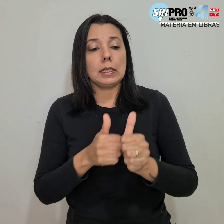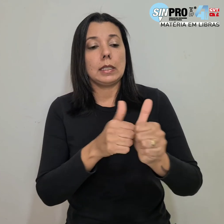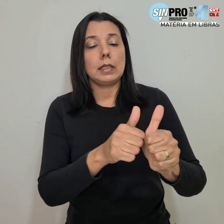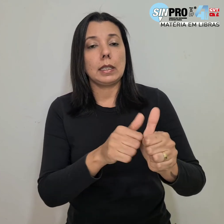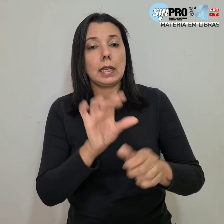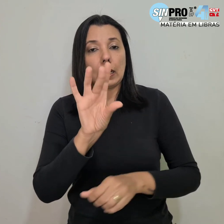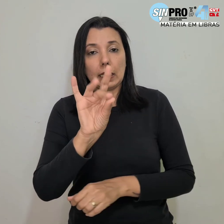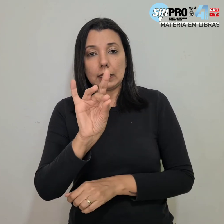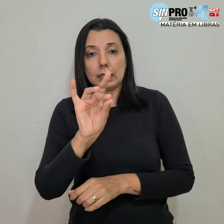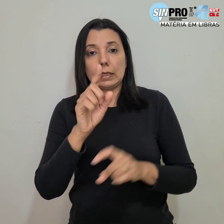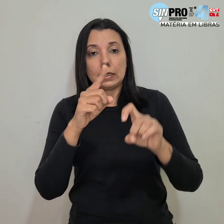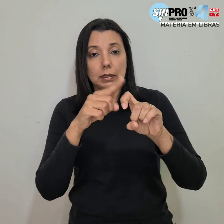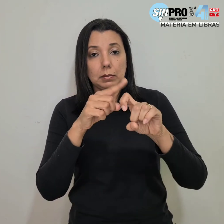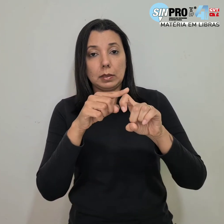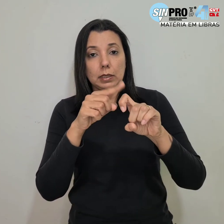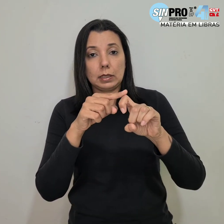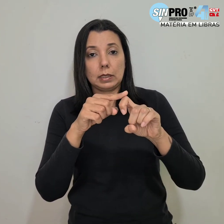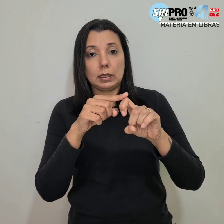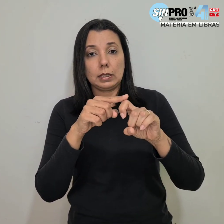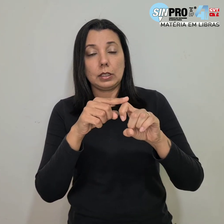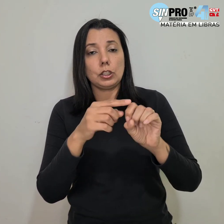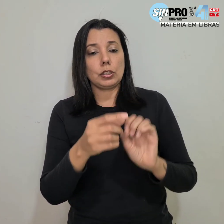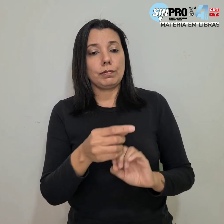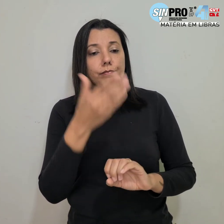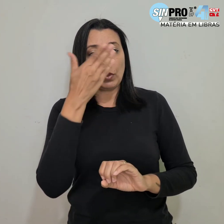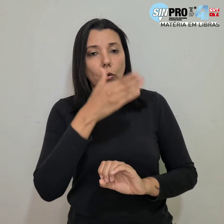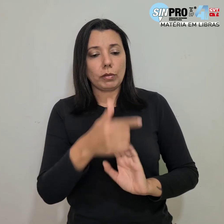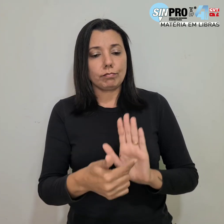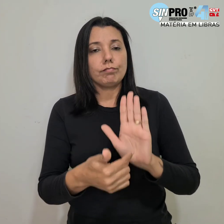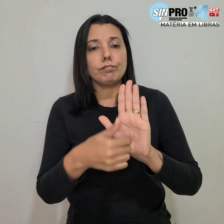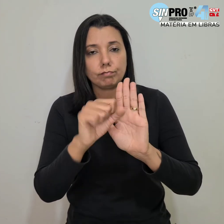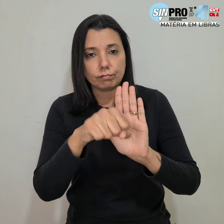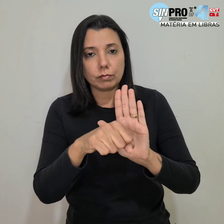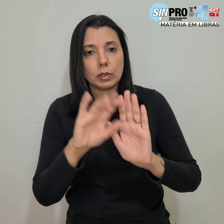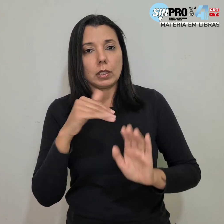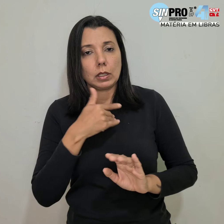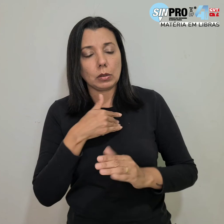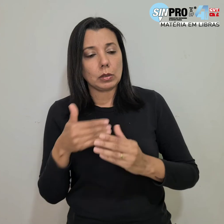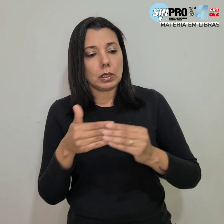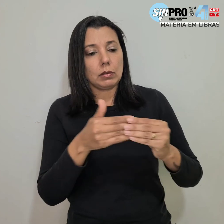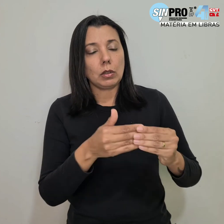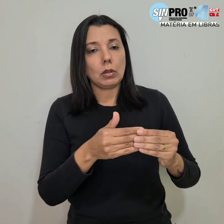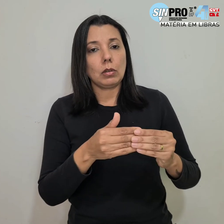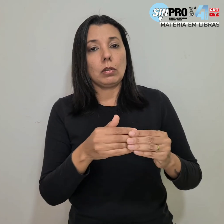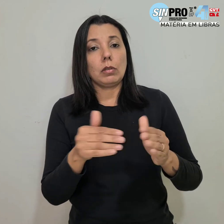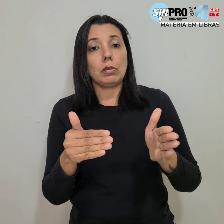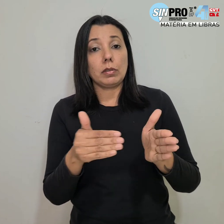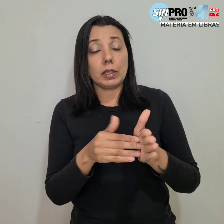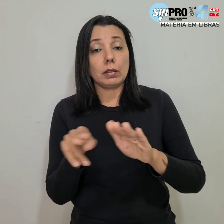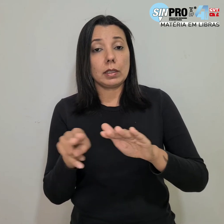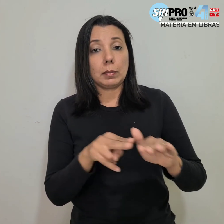a ciência e a medicina de evidências, que nos levou a um fim de semana de luto.